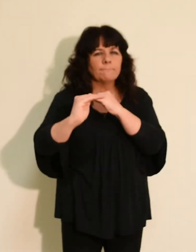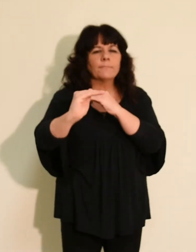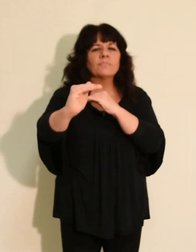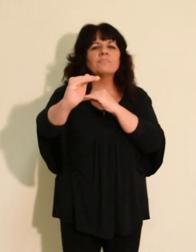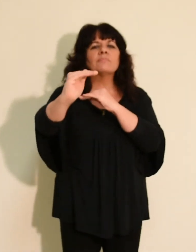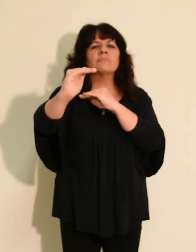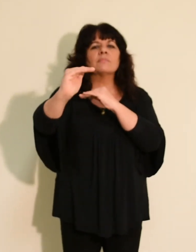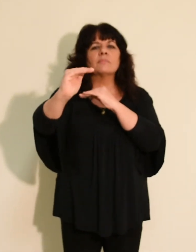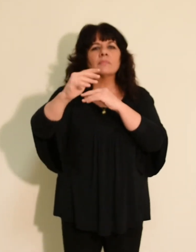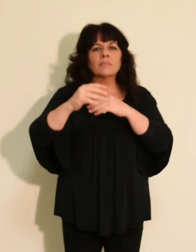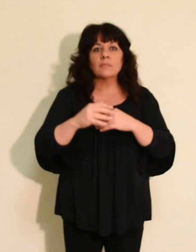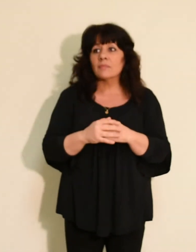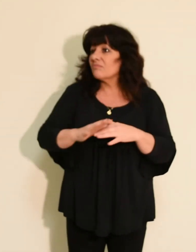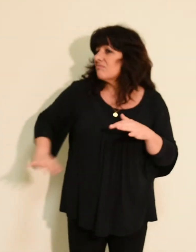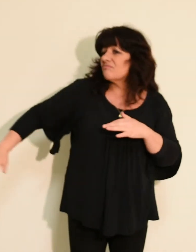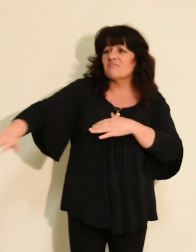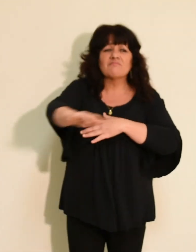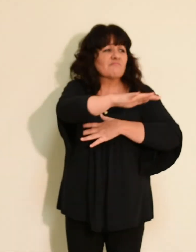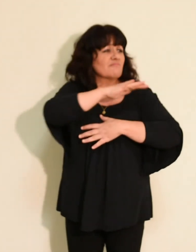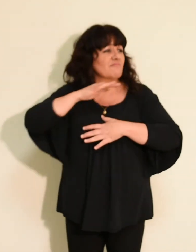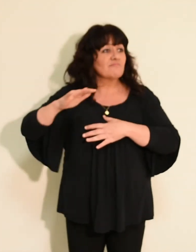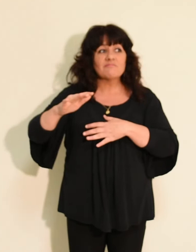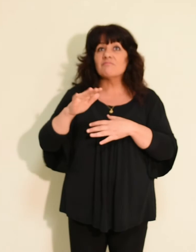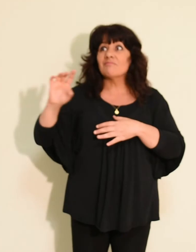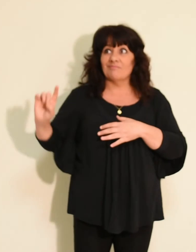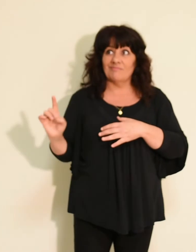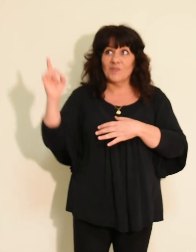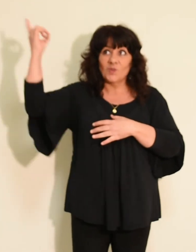Et tout être vivant verra le salut de Dieu.